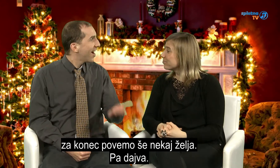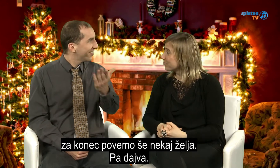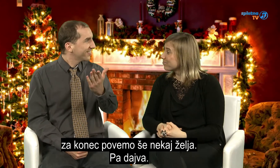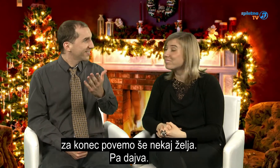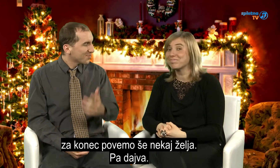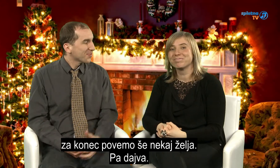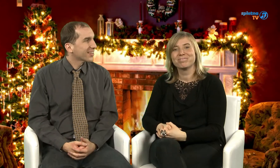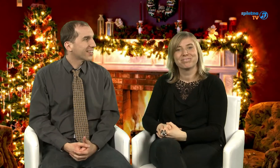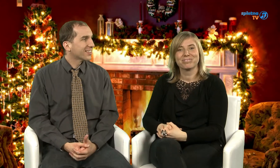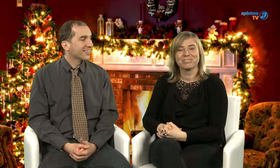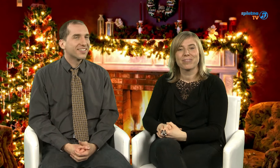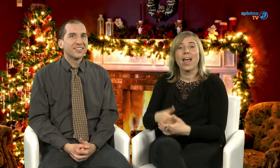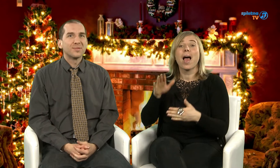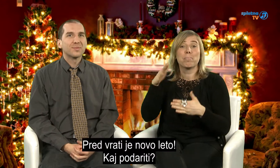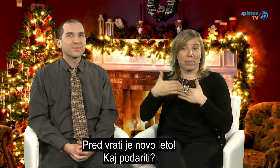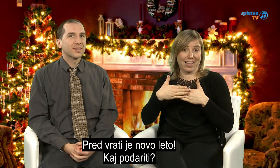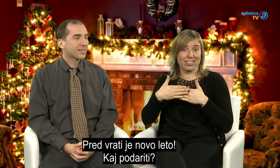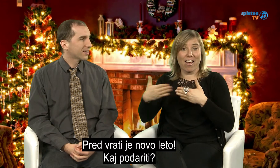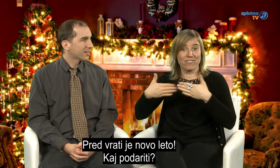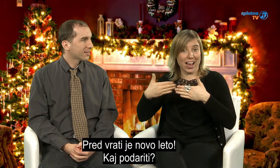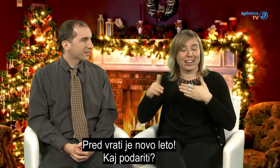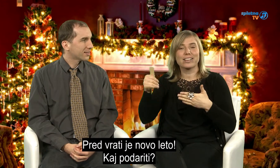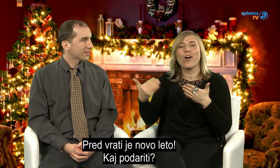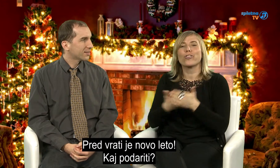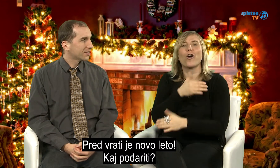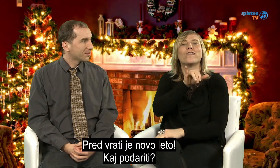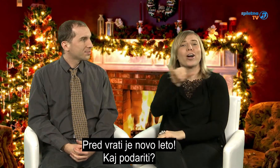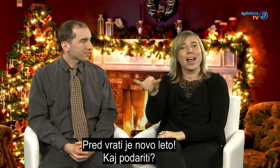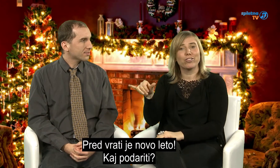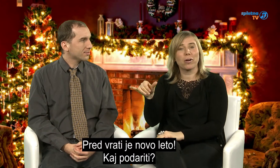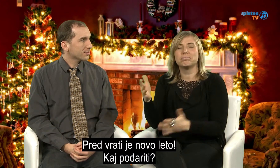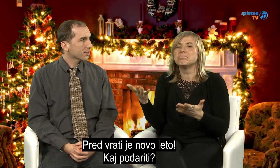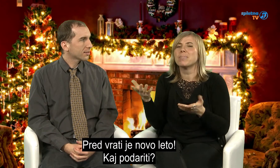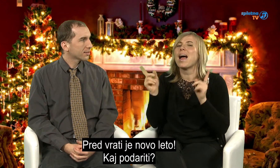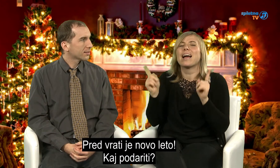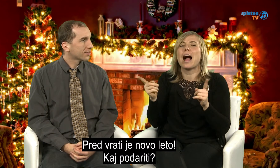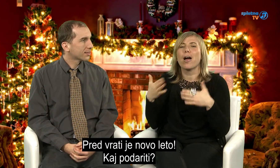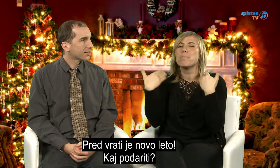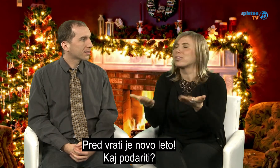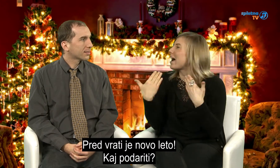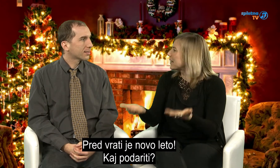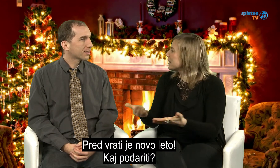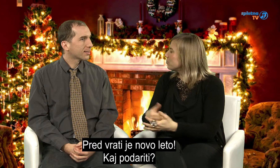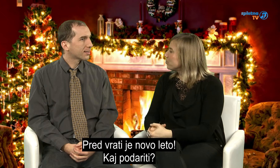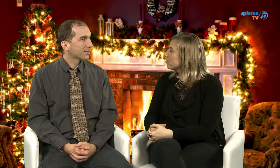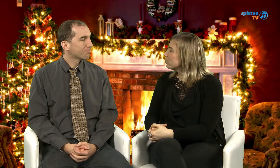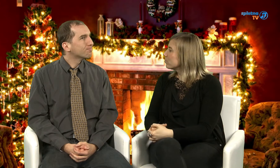Pa dajva. Pred vrati je novo leto. Kaj podariti?